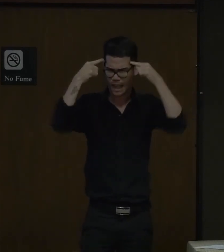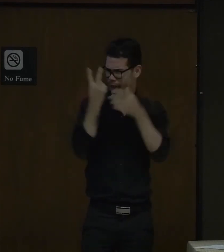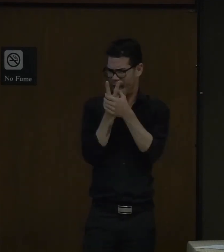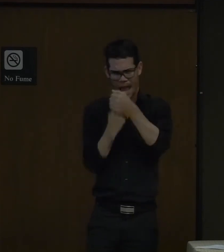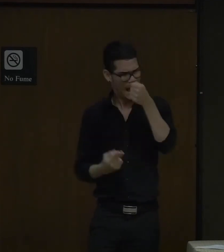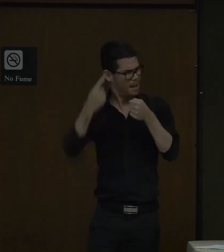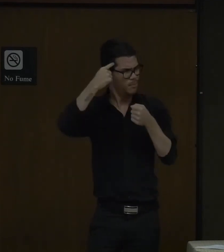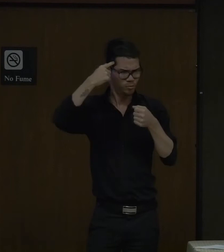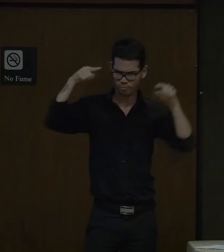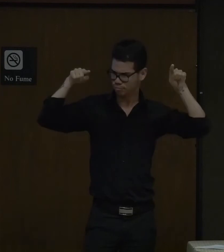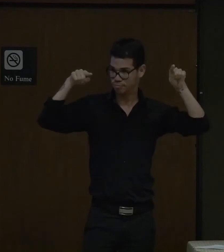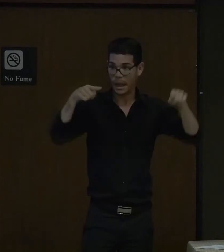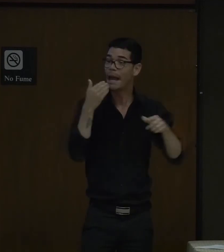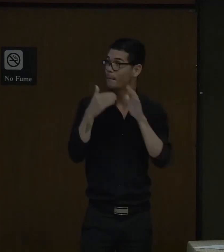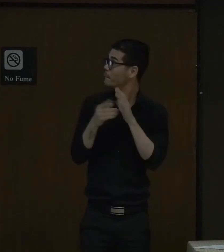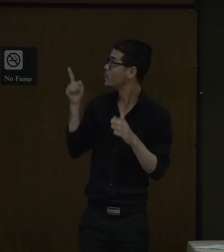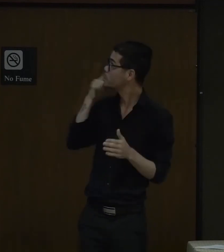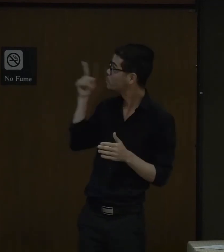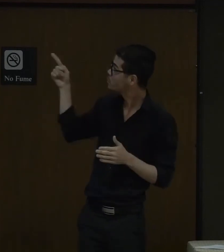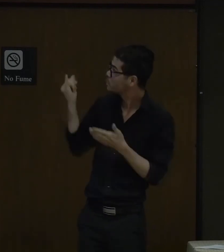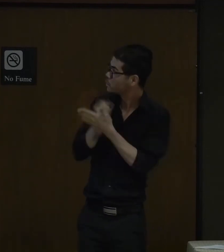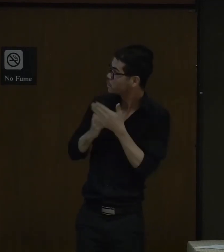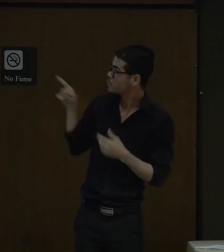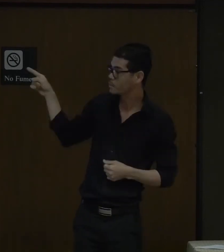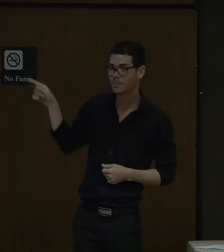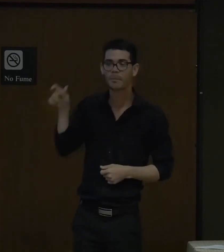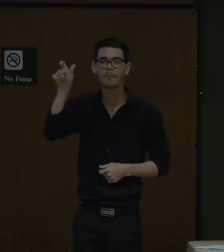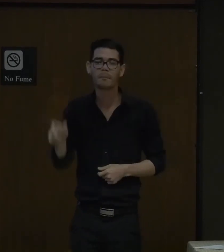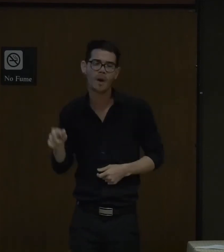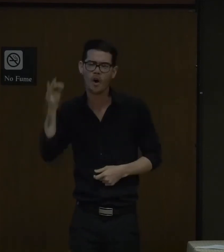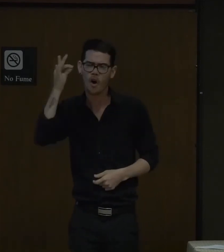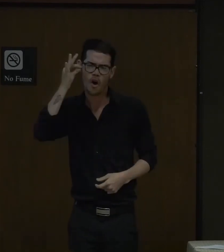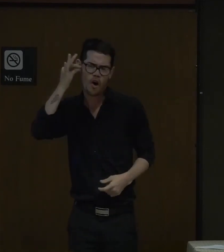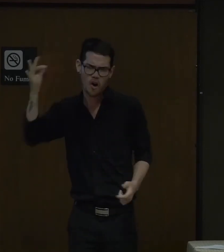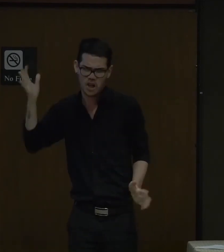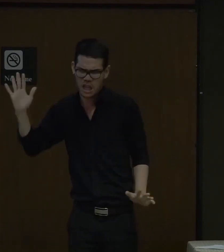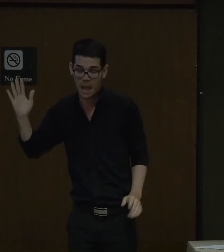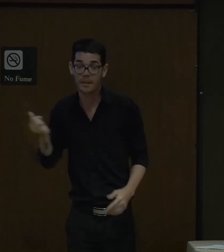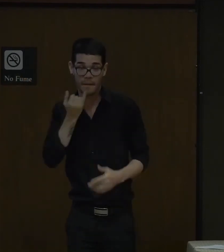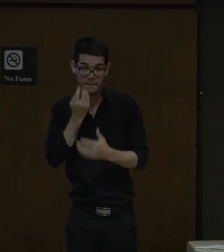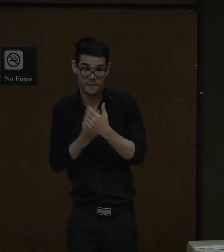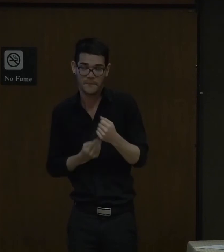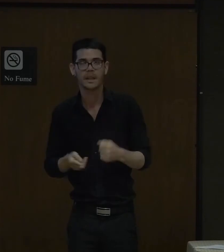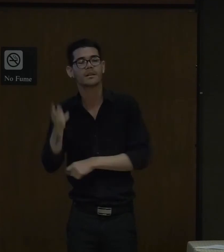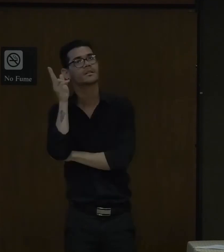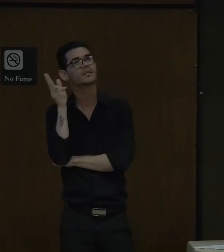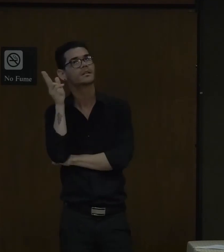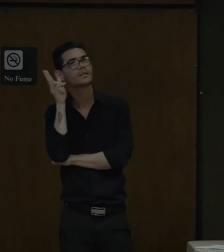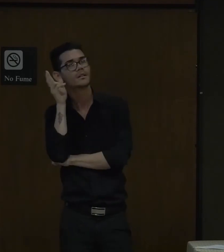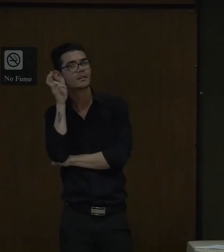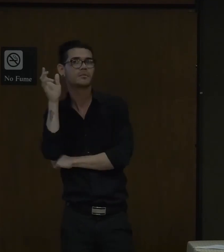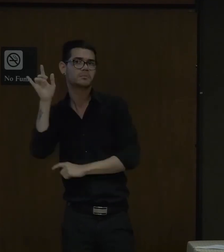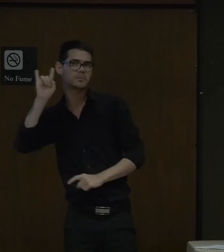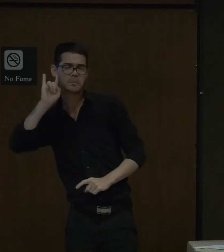una imagen de un bilingüe oyente, ¿no? Cuando un bilingüe oyente escucha una palabra o lee una